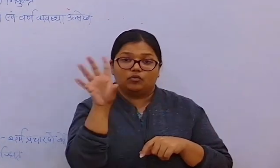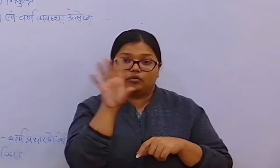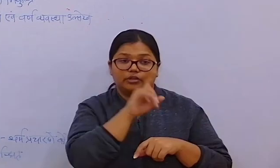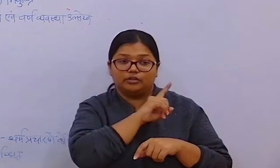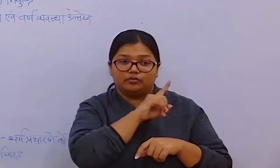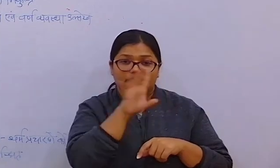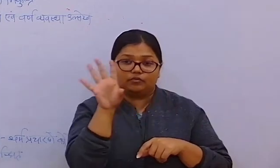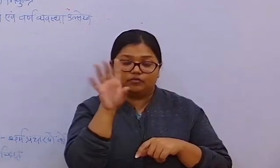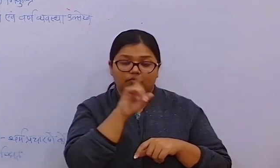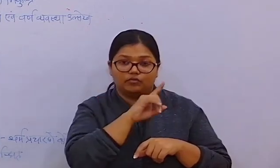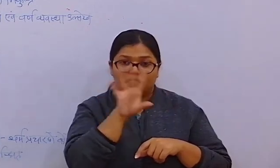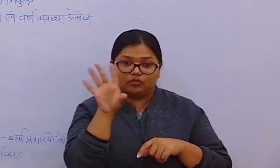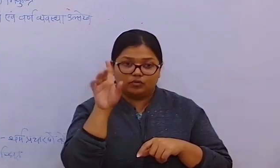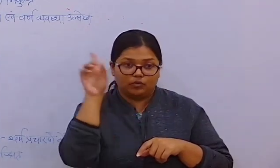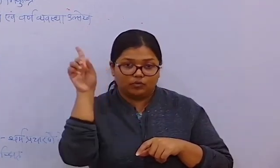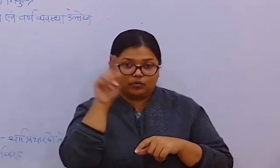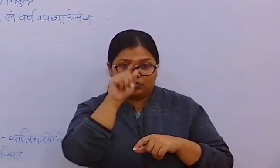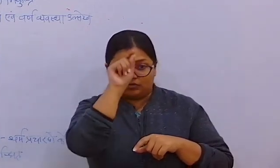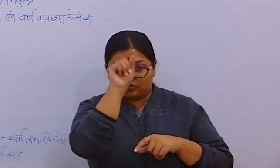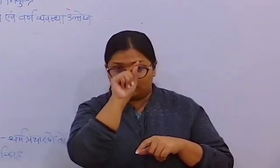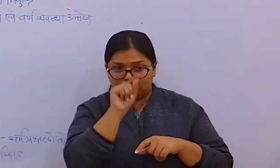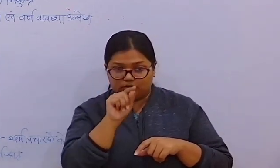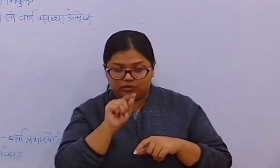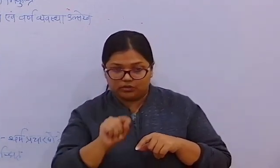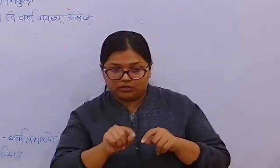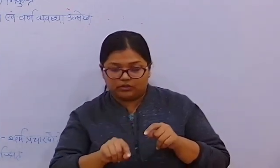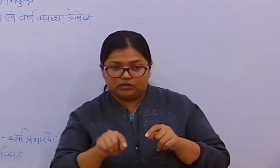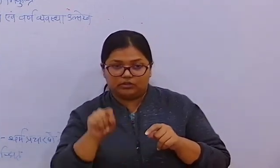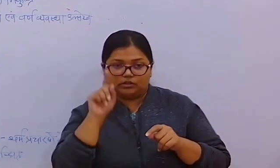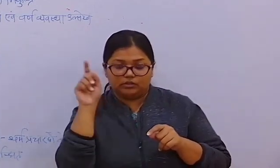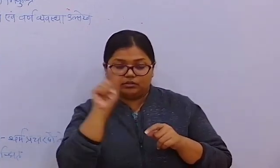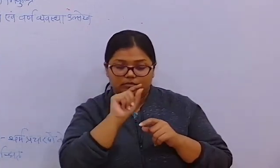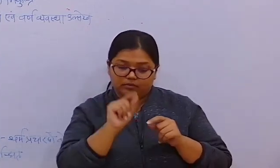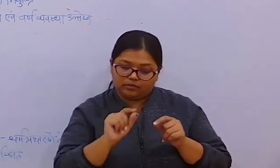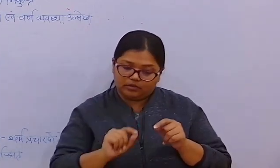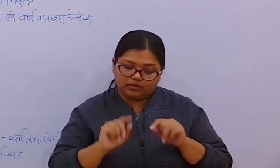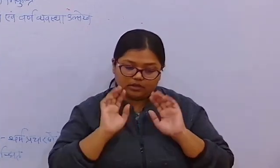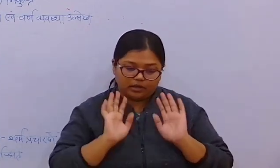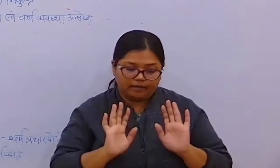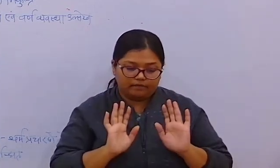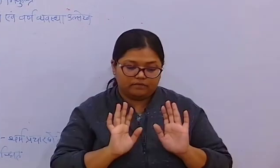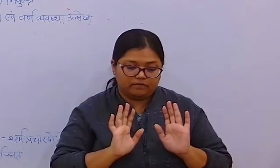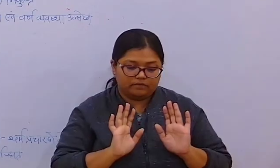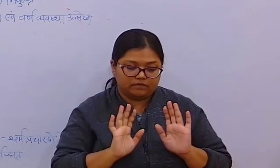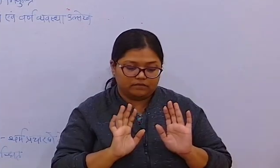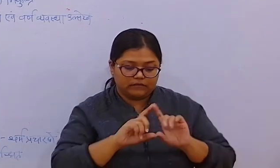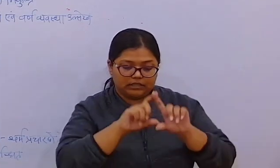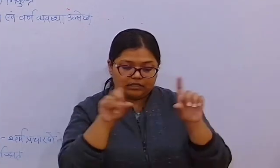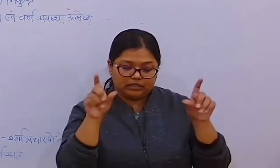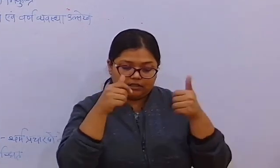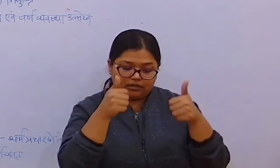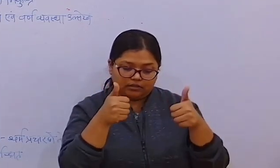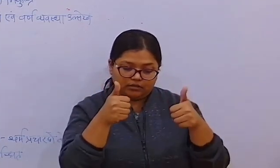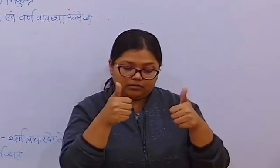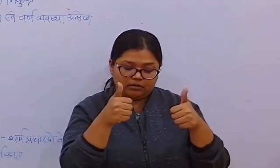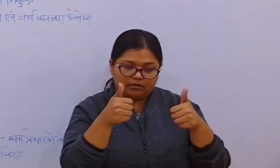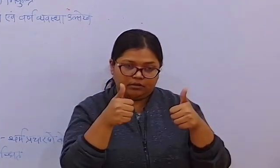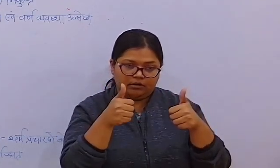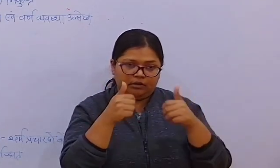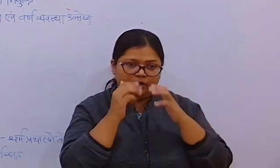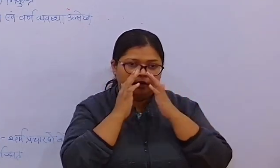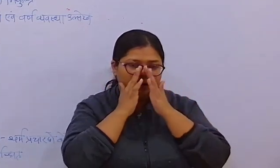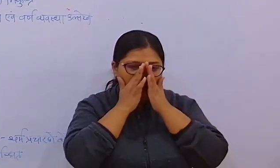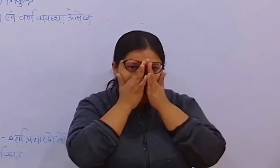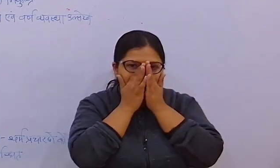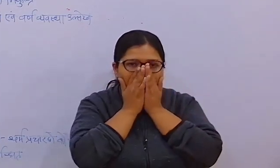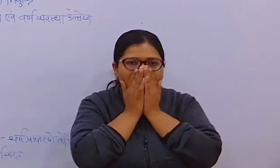पूरी परिभाषा, उसकी पूरी जानकारियाँ इन पूरे 14 शिलालेखों में क्या कर दी गई है, डाल दी गई है। क्लियर है सबको,